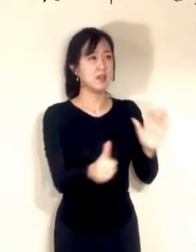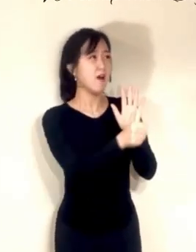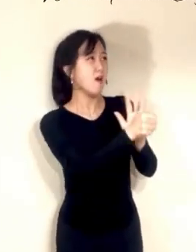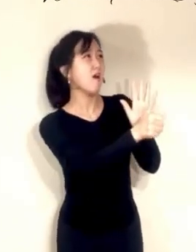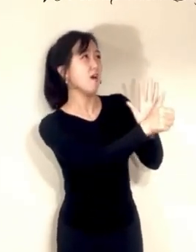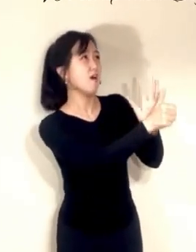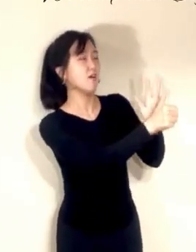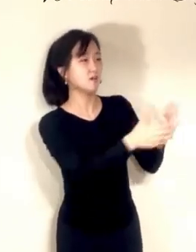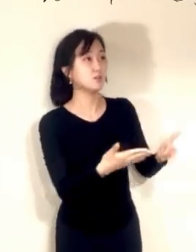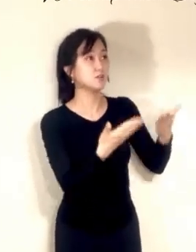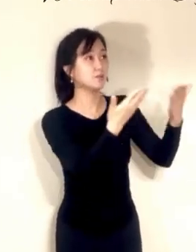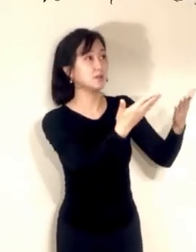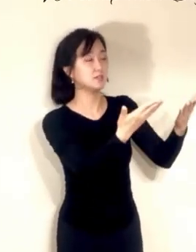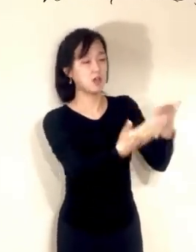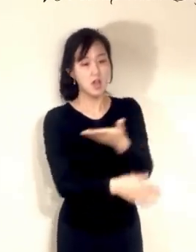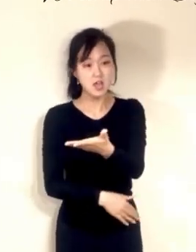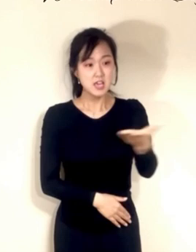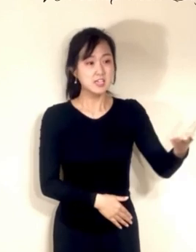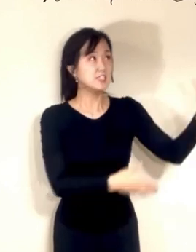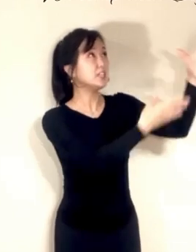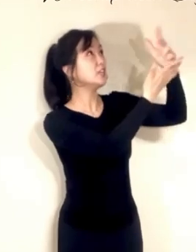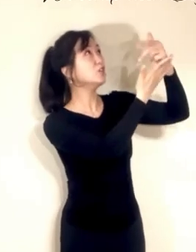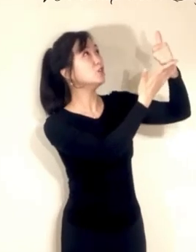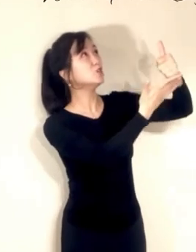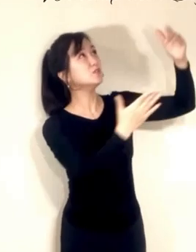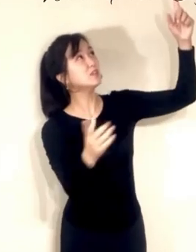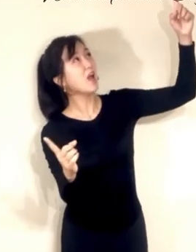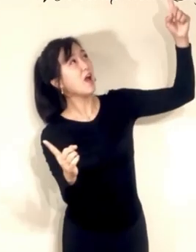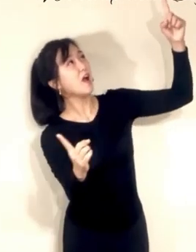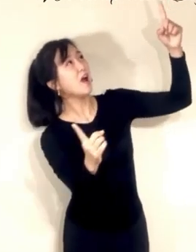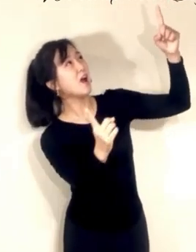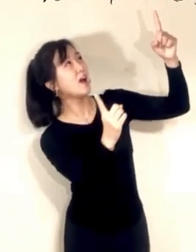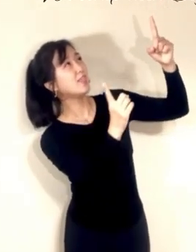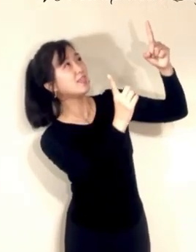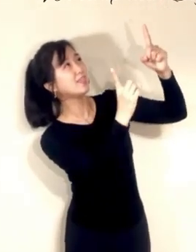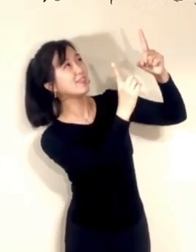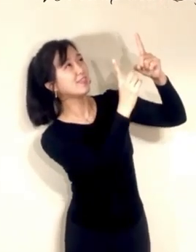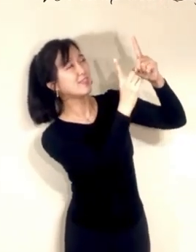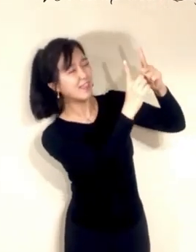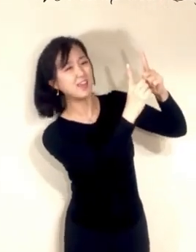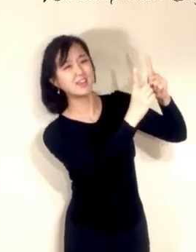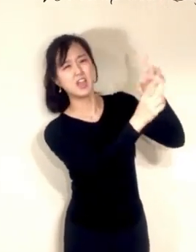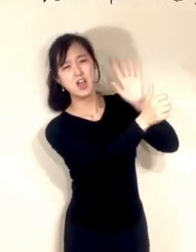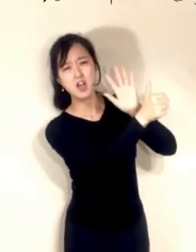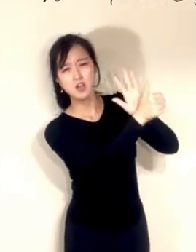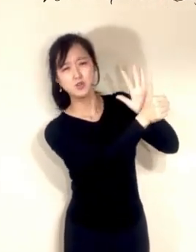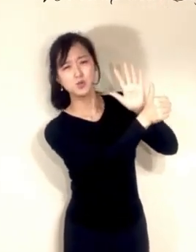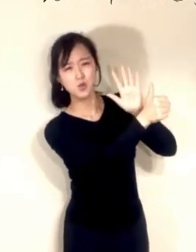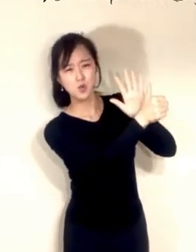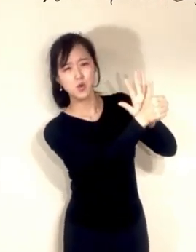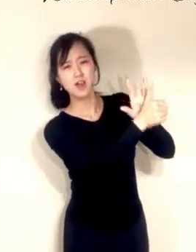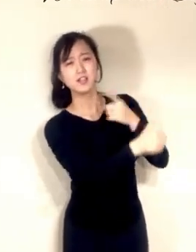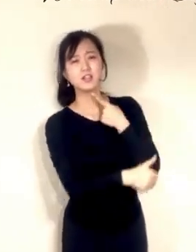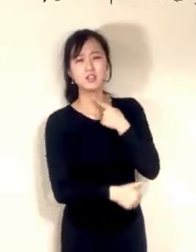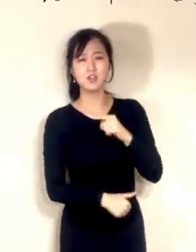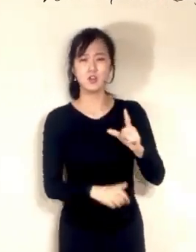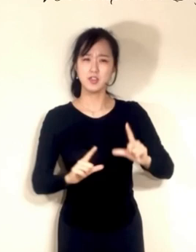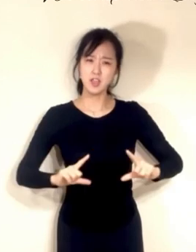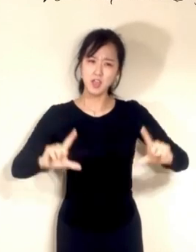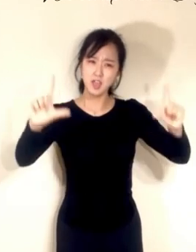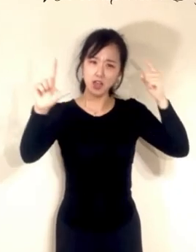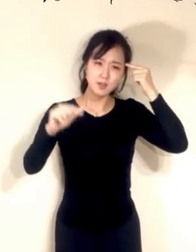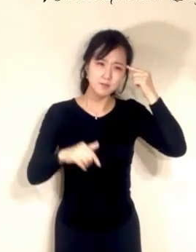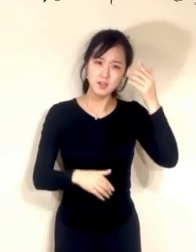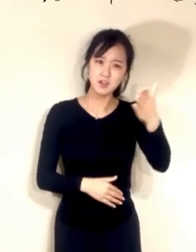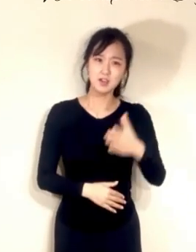도움이 필요한 자들에게 베풀면서 그들이 주님을 만나게 하는 가치 있는 일에 사용한